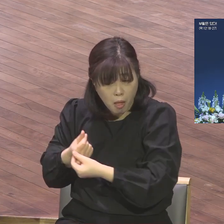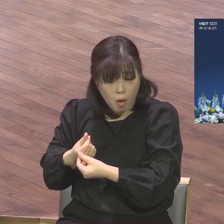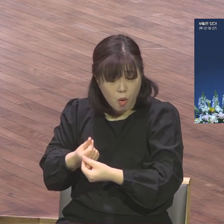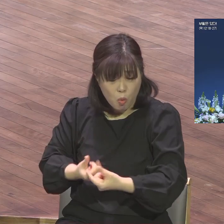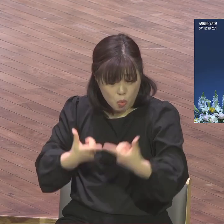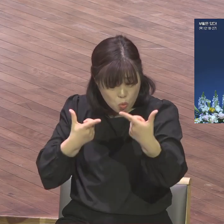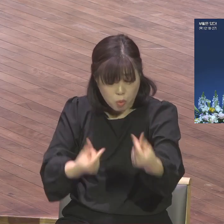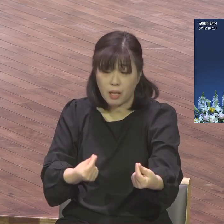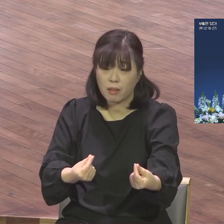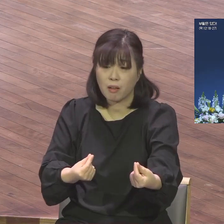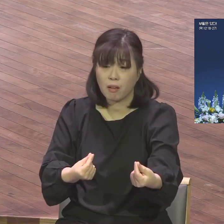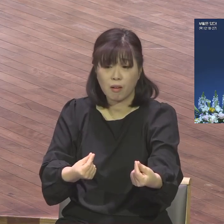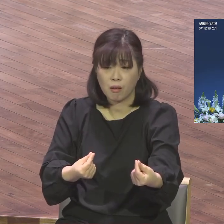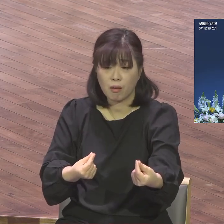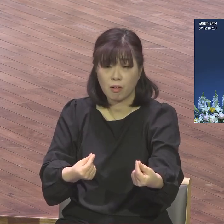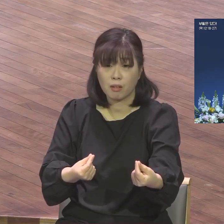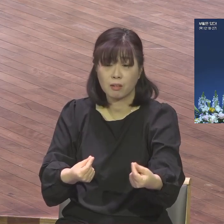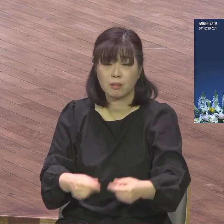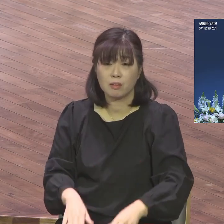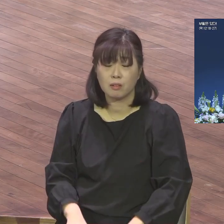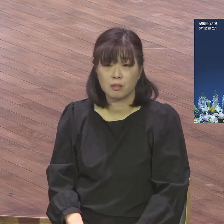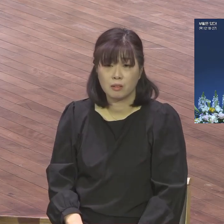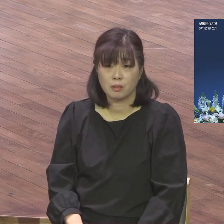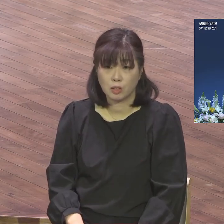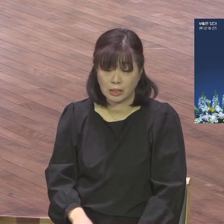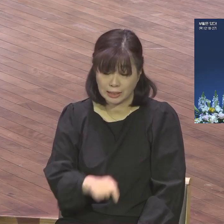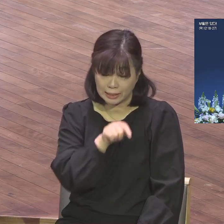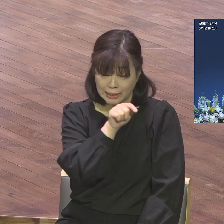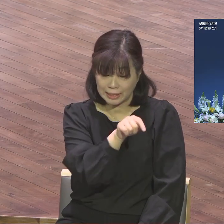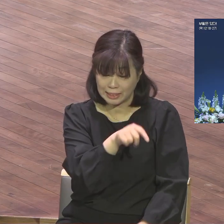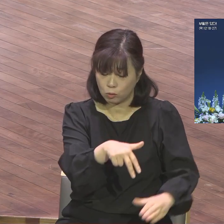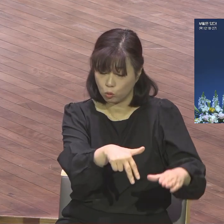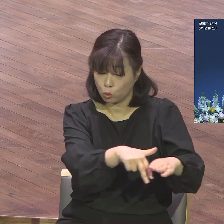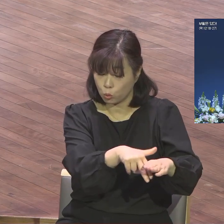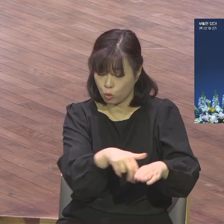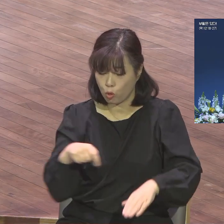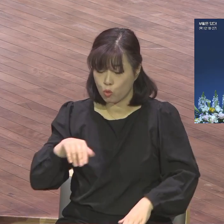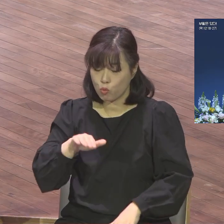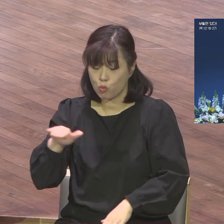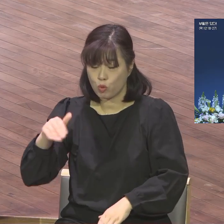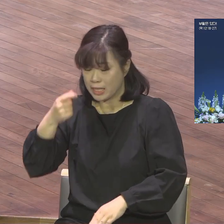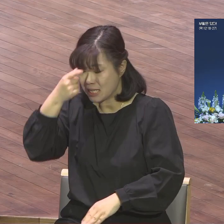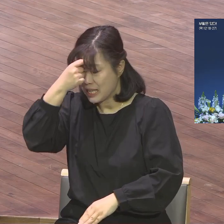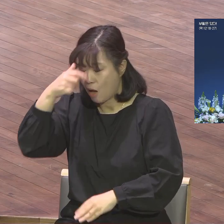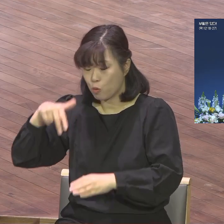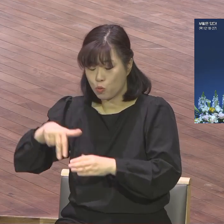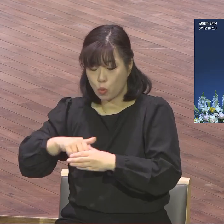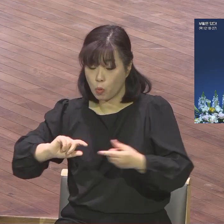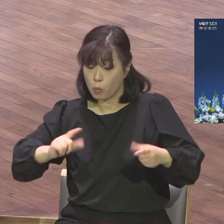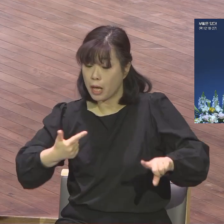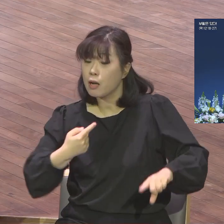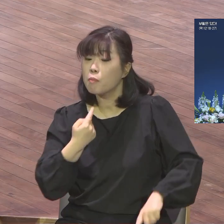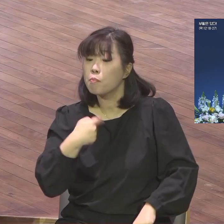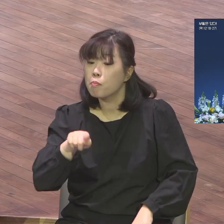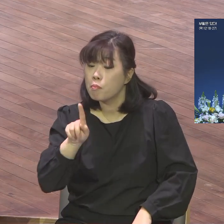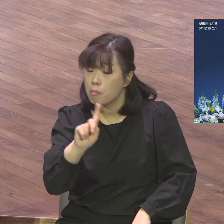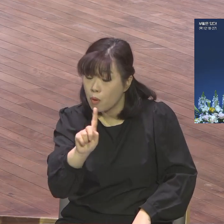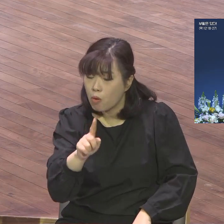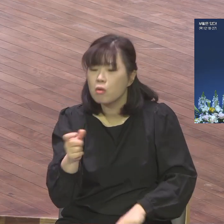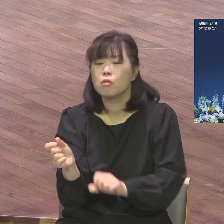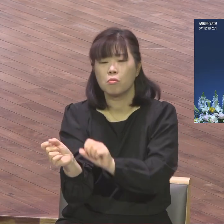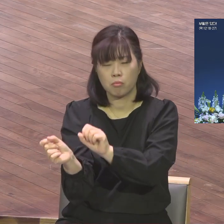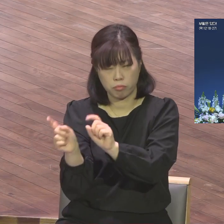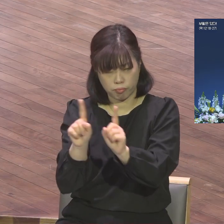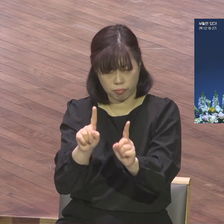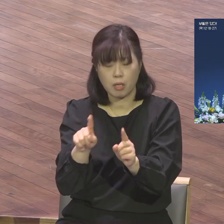예수 그리스도의 부활이 있기 때문에 우리에게 영생이 주어진 것이고 부활이 있기 때문에